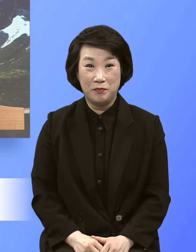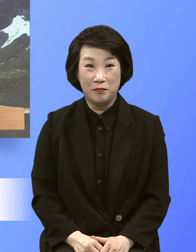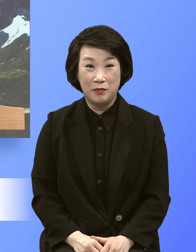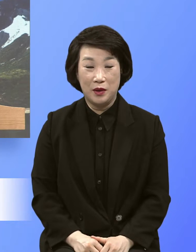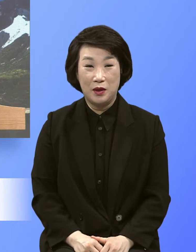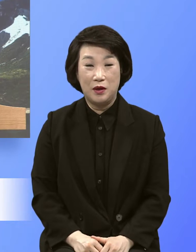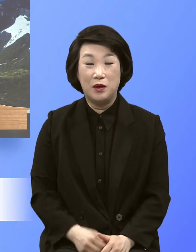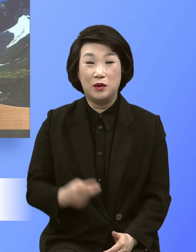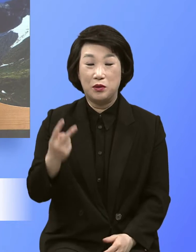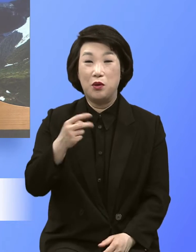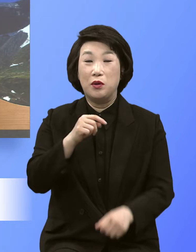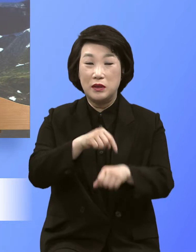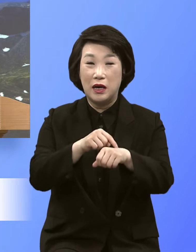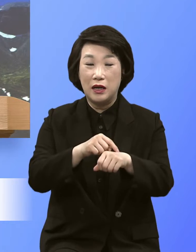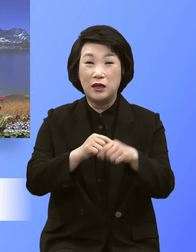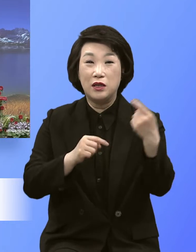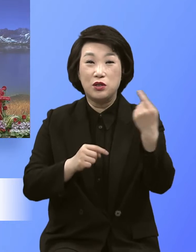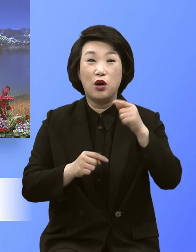그리고 시속